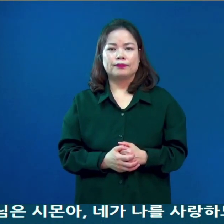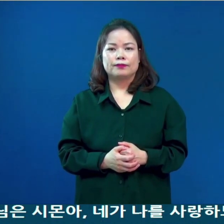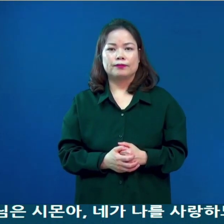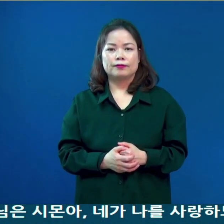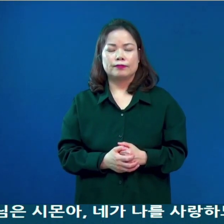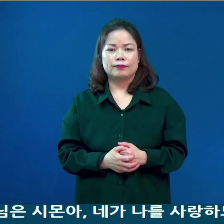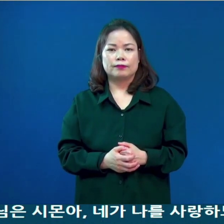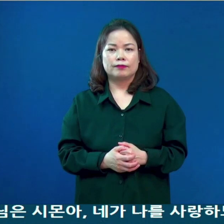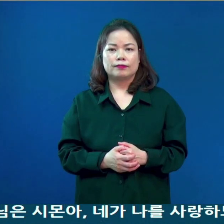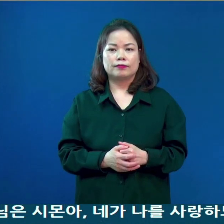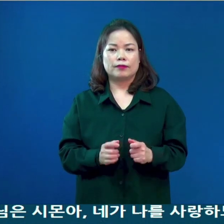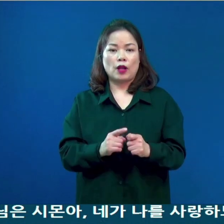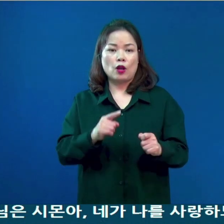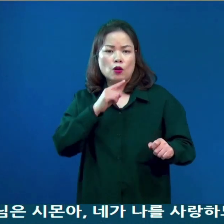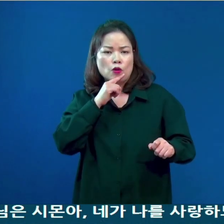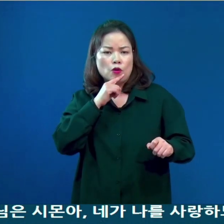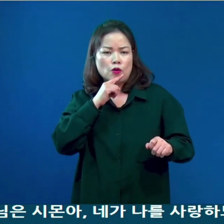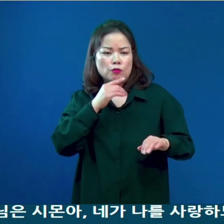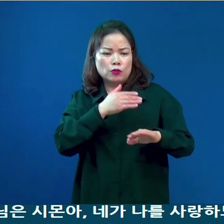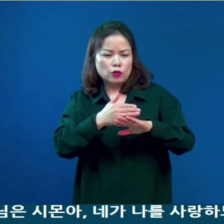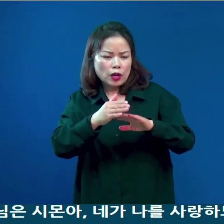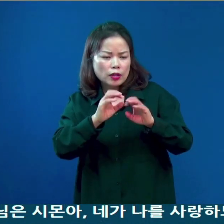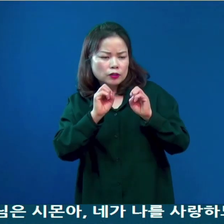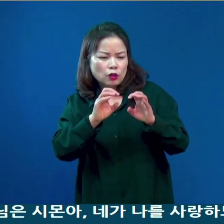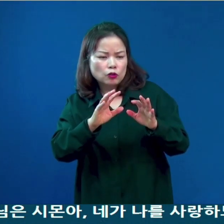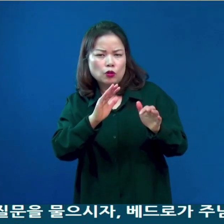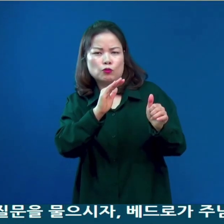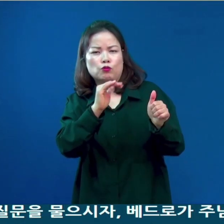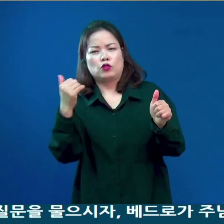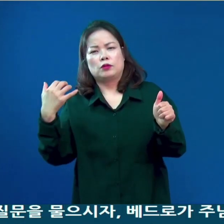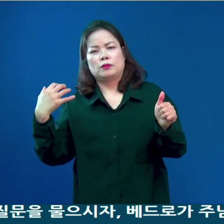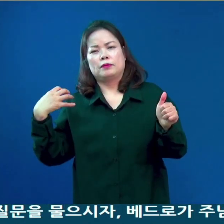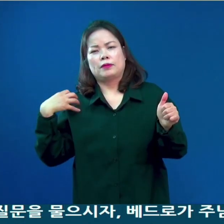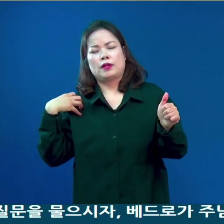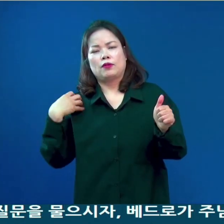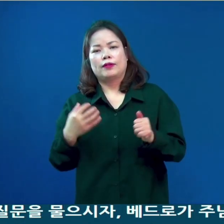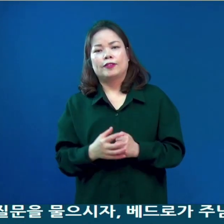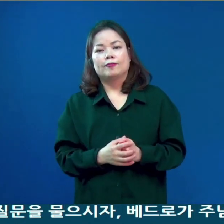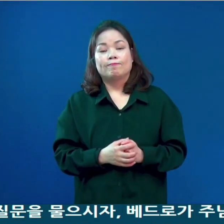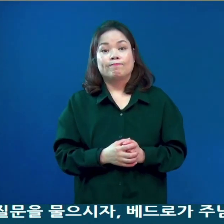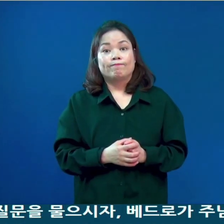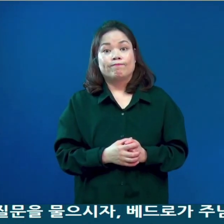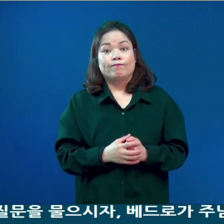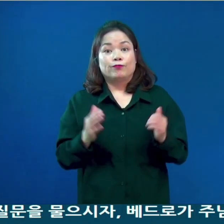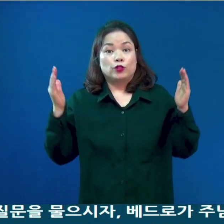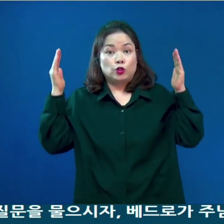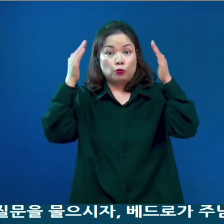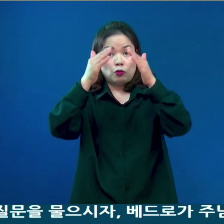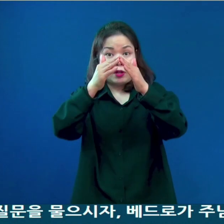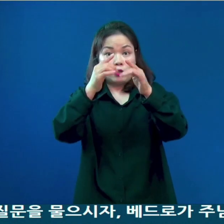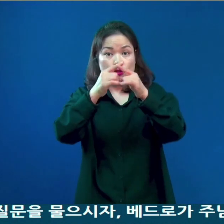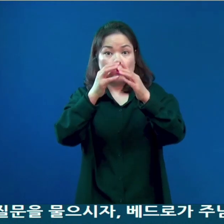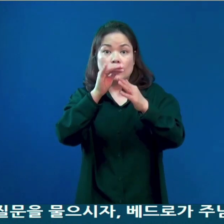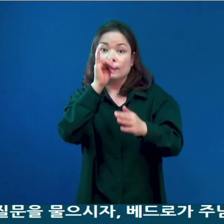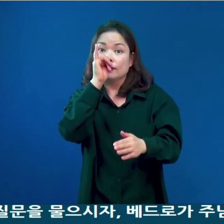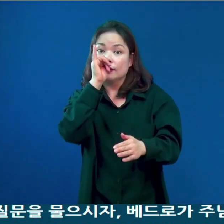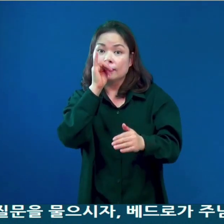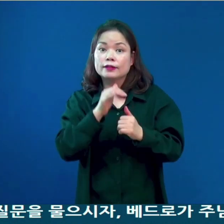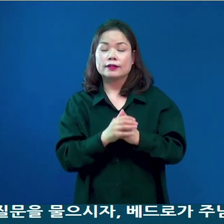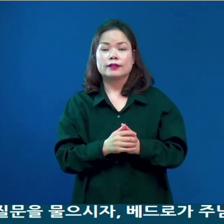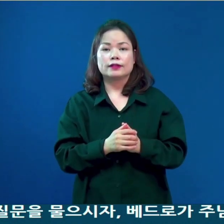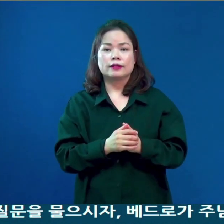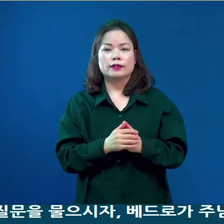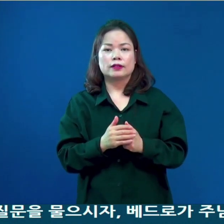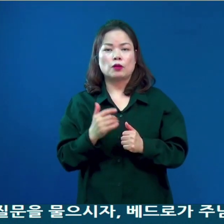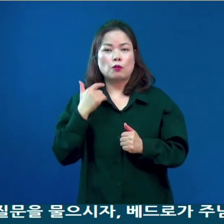먼 발치에서 북한 선교를 부름을 받고 주목한 교회가 있습니다.